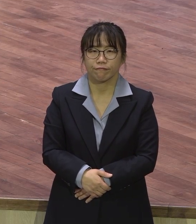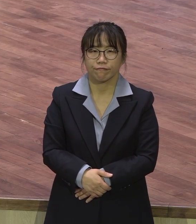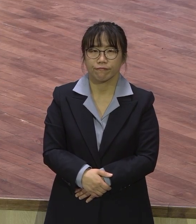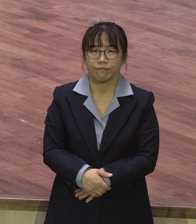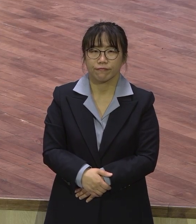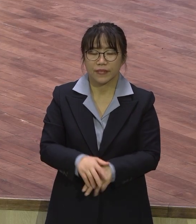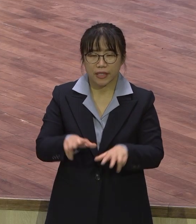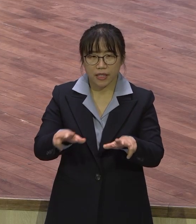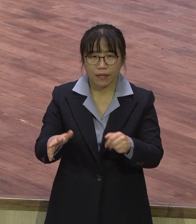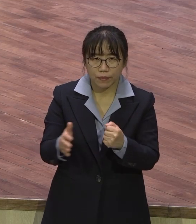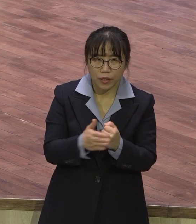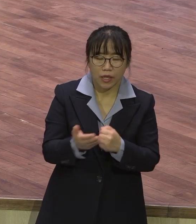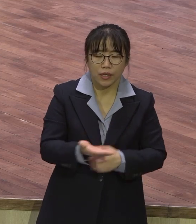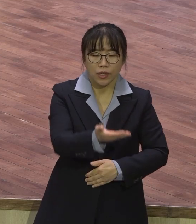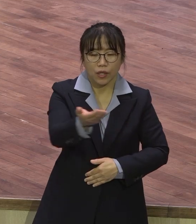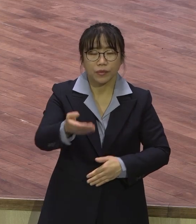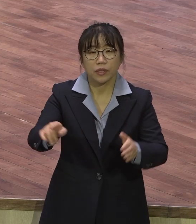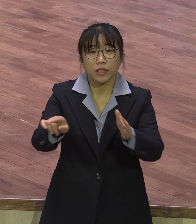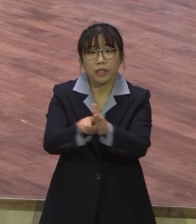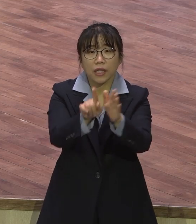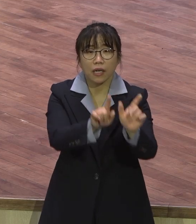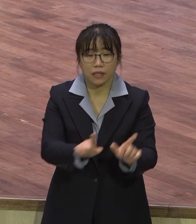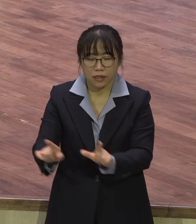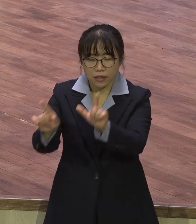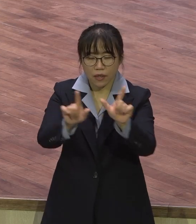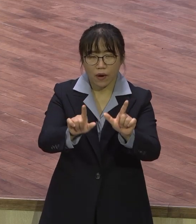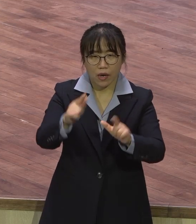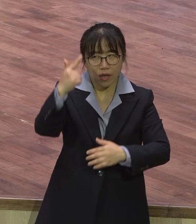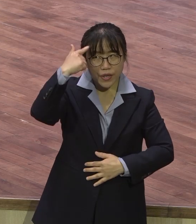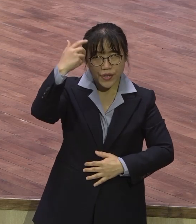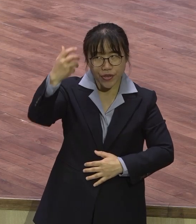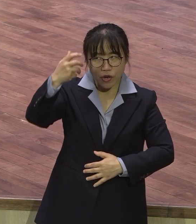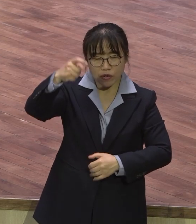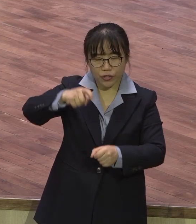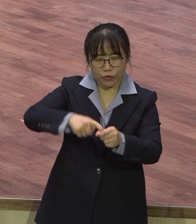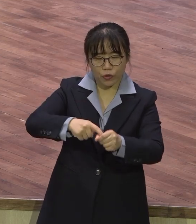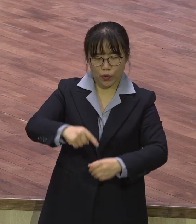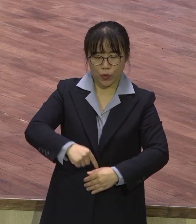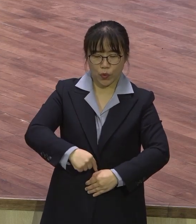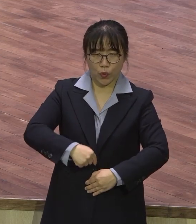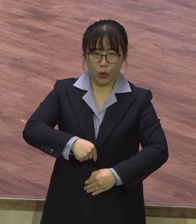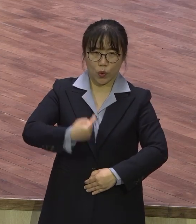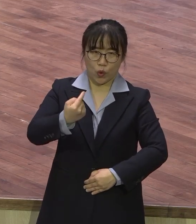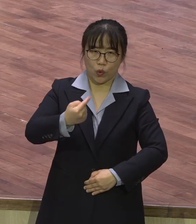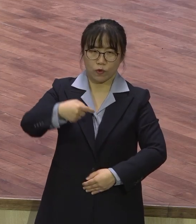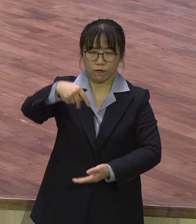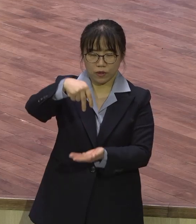그러니까 신앙생활은요 여러분이 영적으로 콜로 서기를 할 수 있어야 돼요